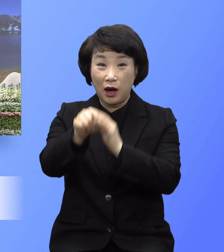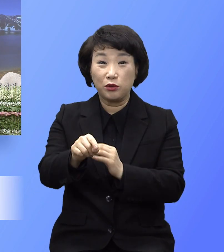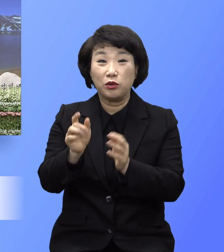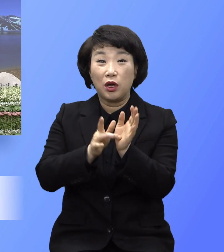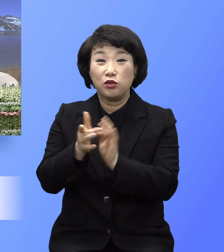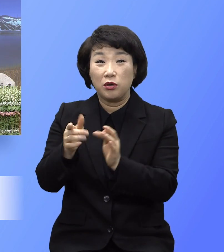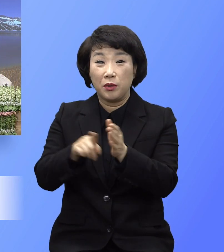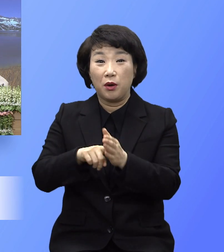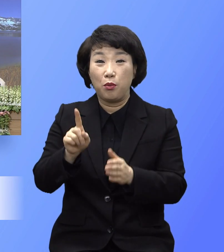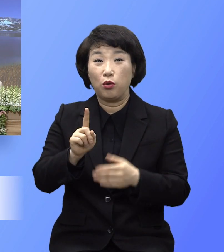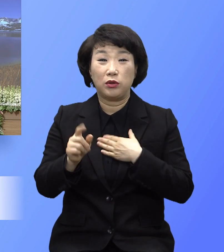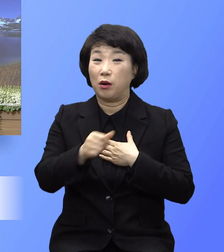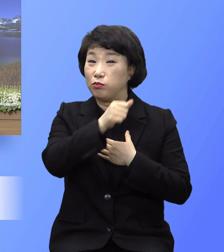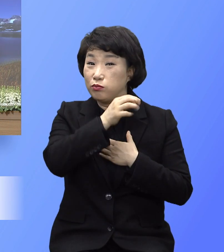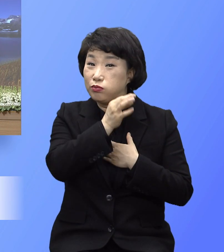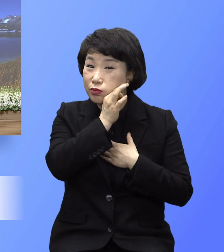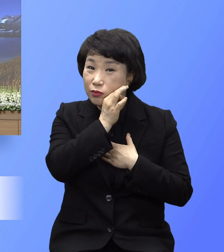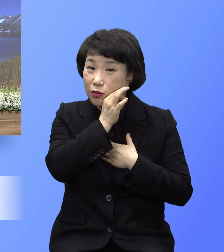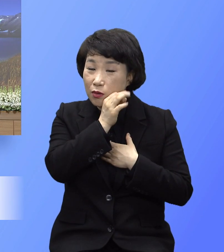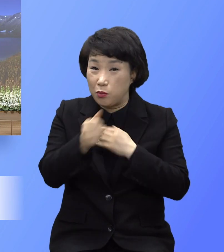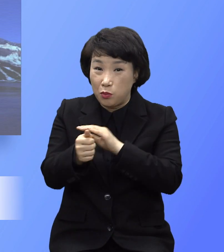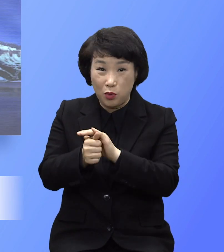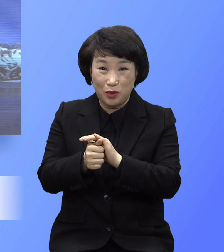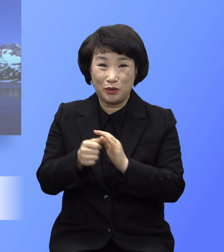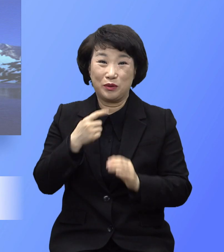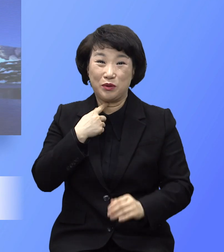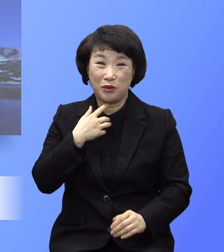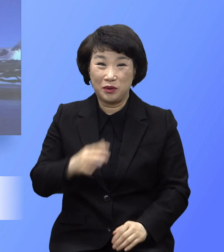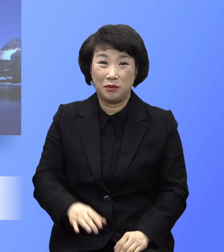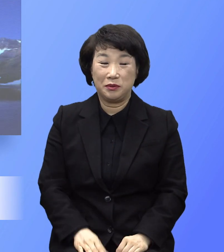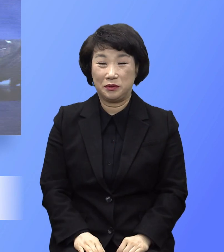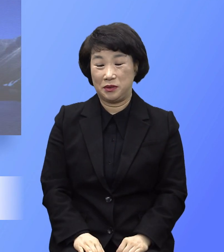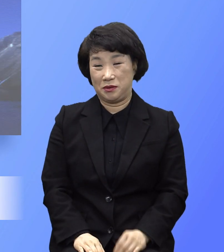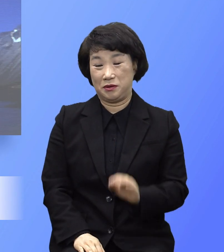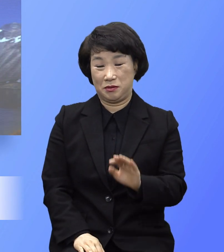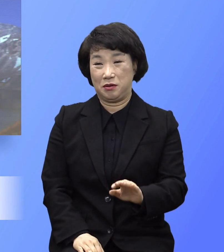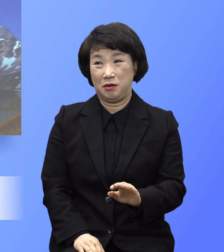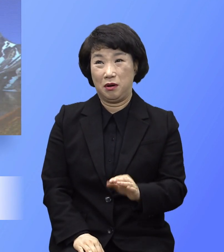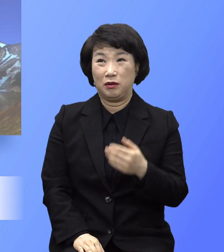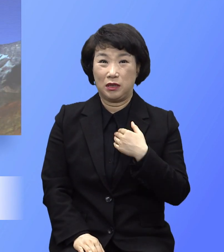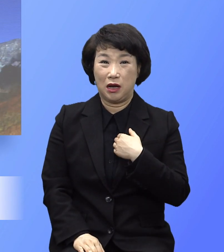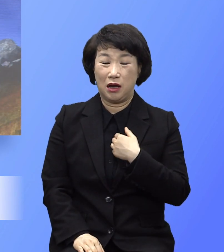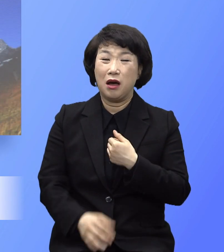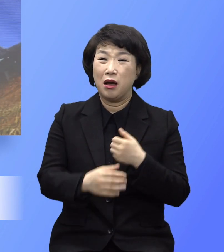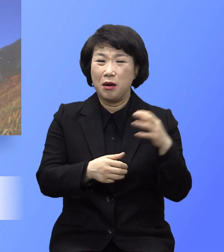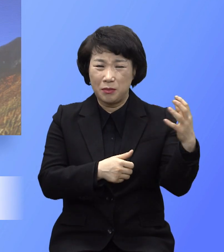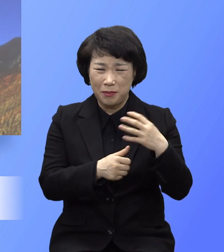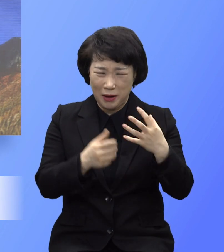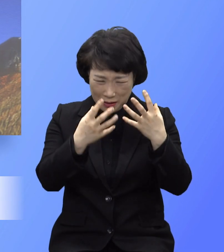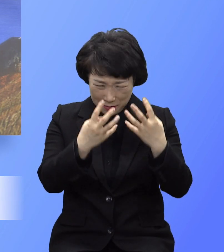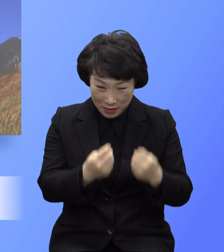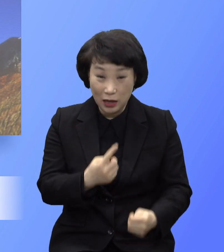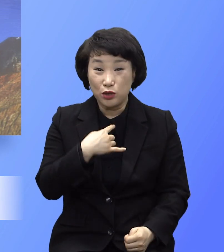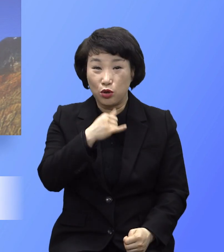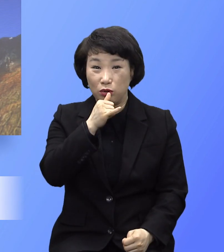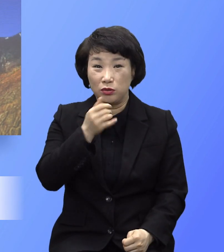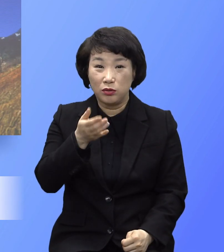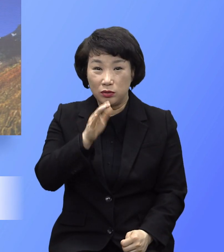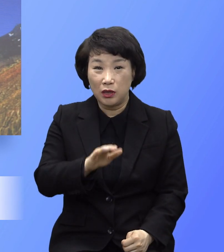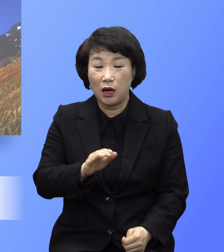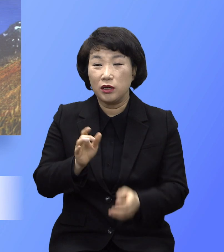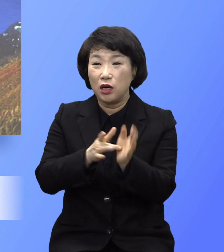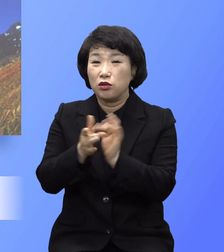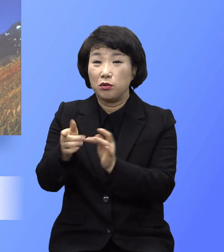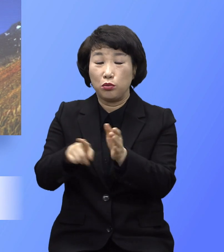믿는 것을 부끄러워하거나 그러지 않았어요. 많이 핍박받을 때도 내가 예수